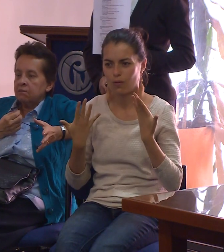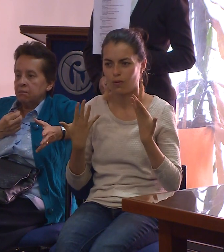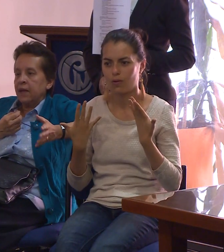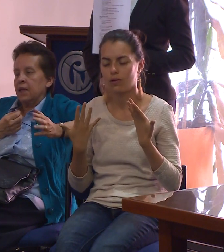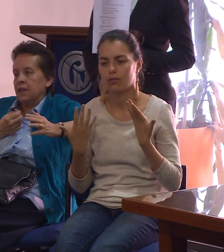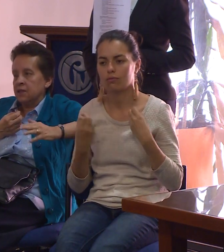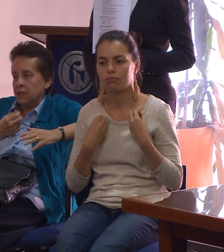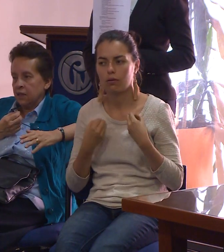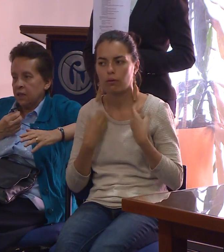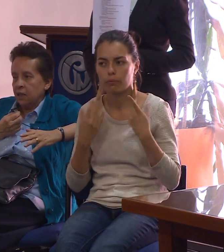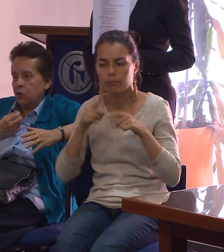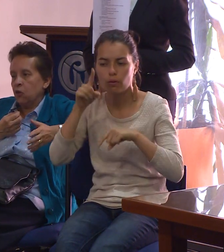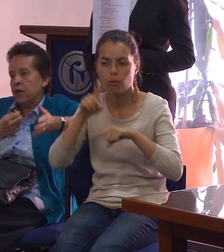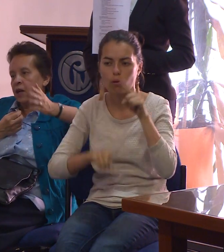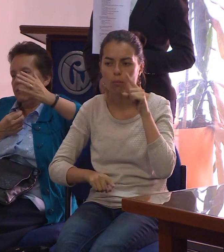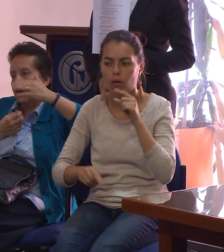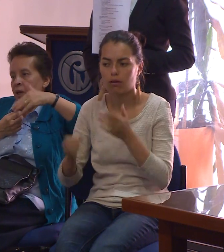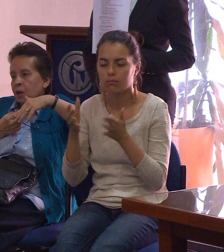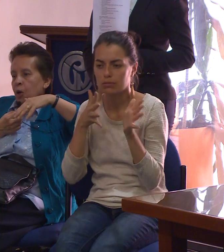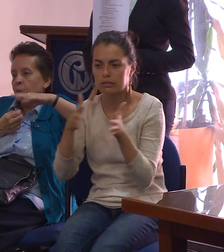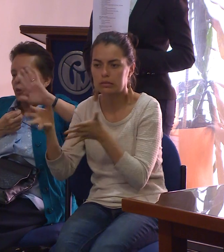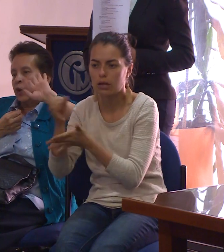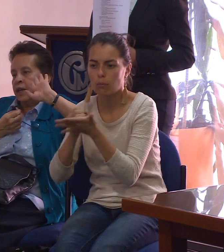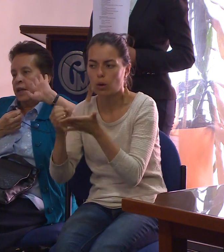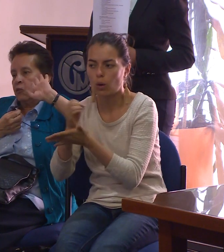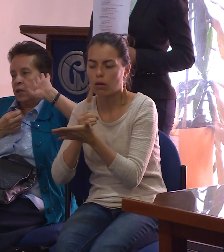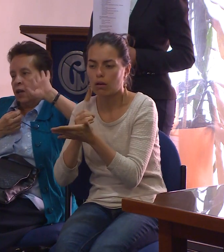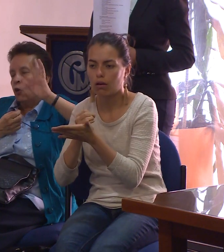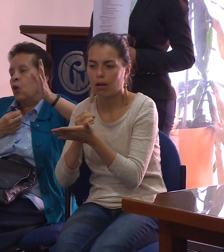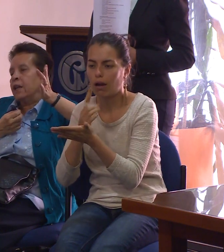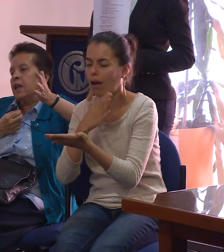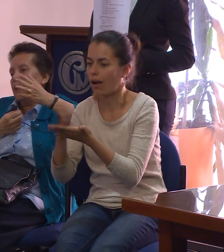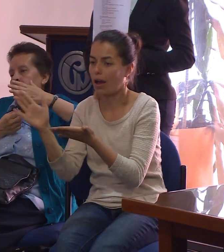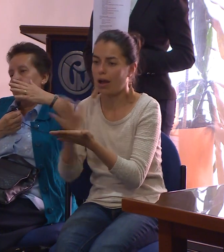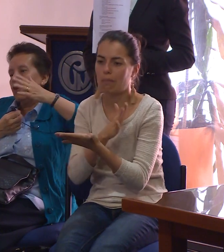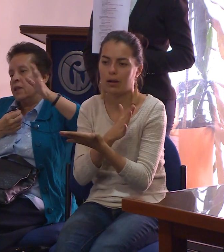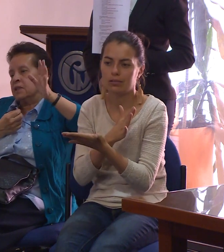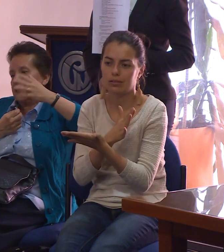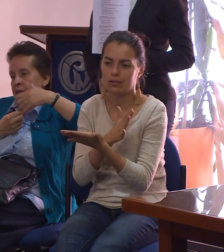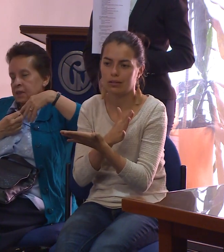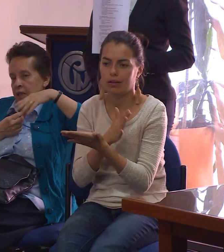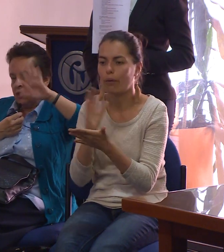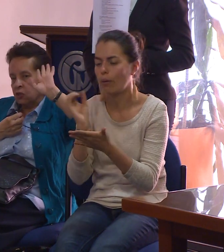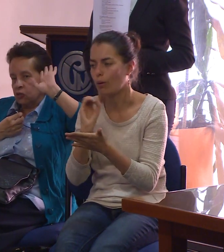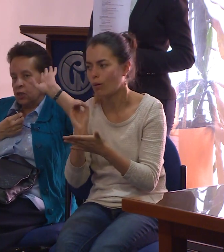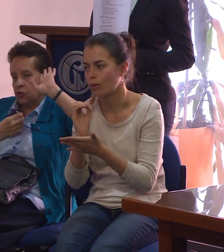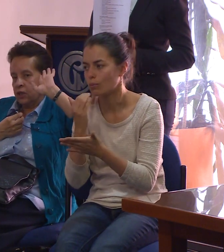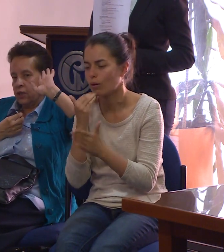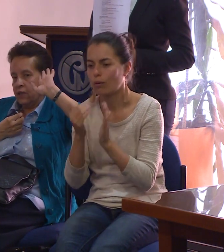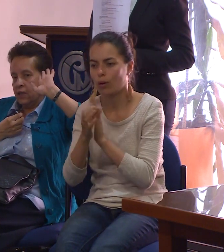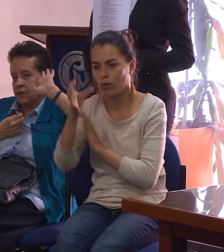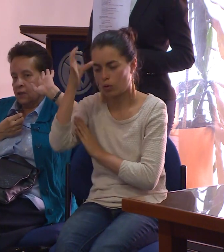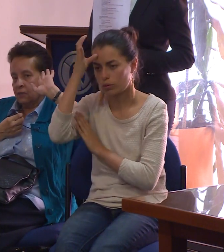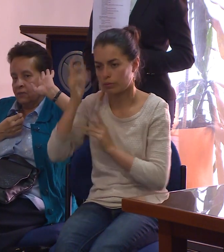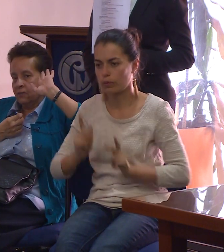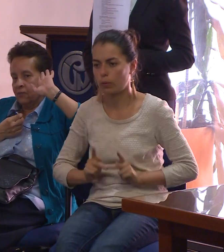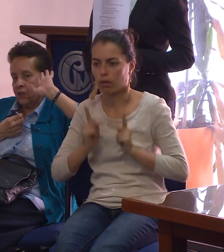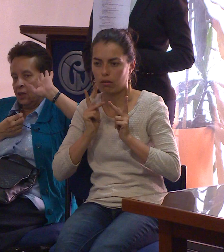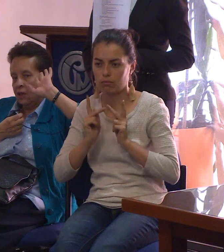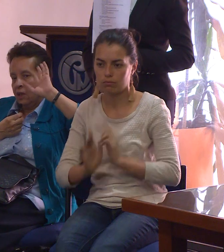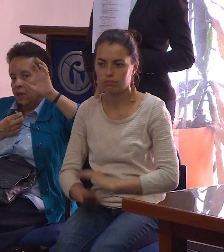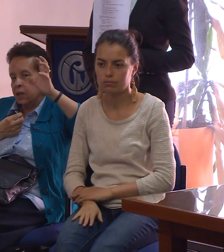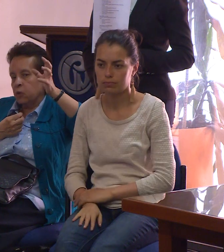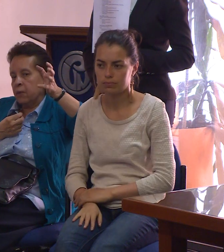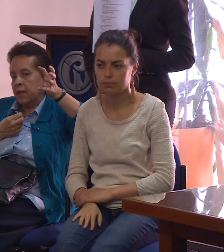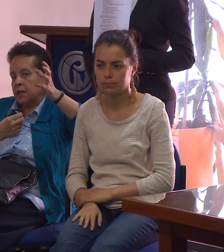estar para la enseñanza de la biología por fuera de una, o aislada o a distancia de unas concepciones de vida, ¿cierto?